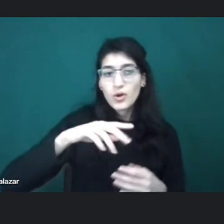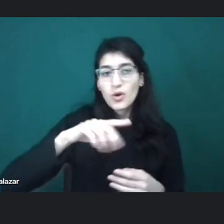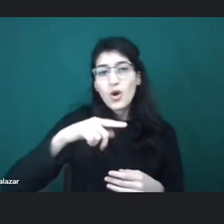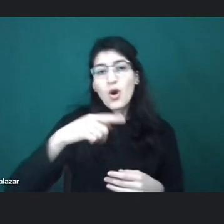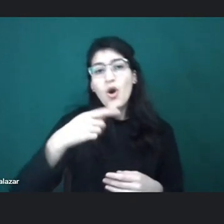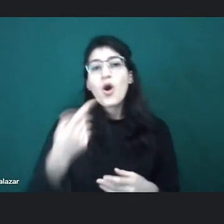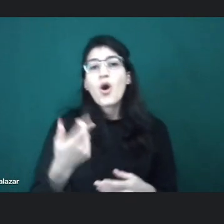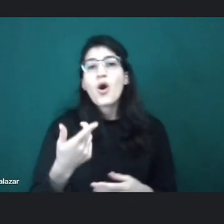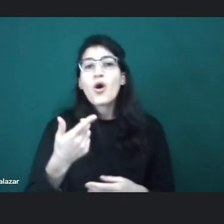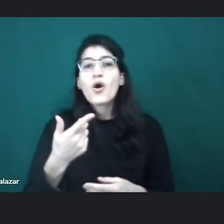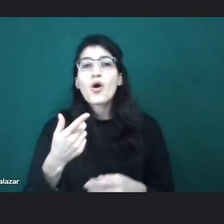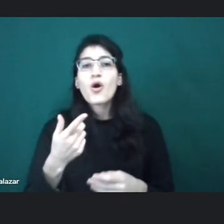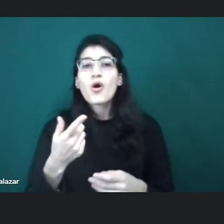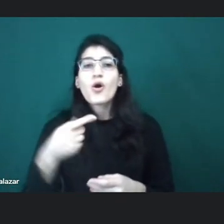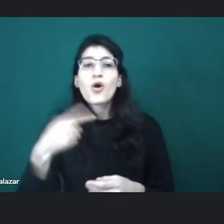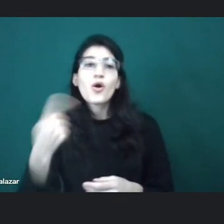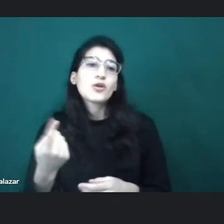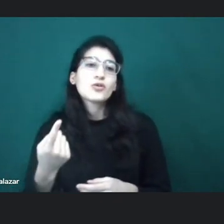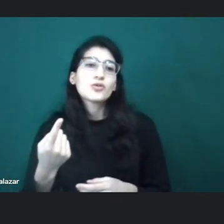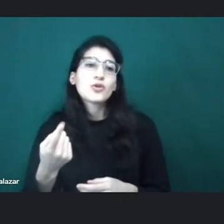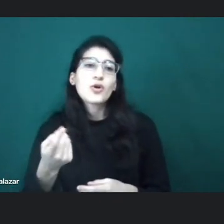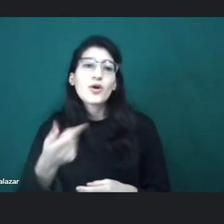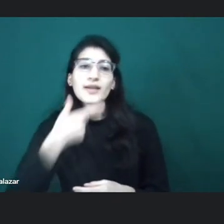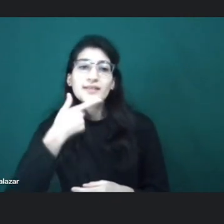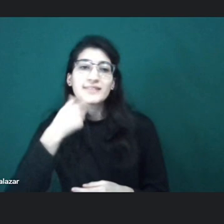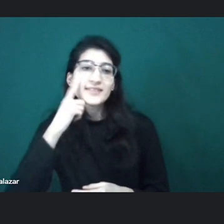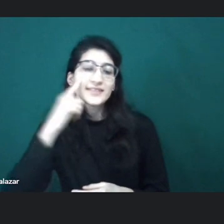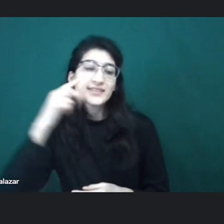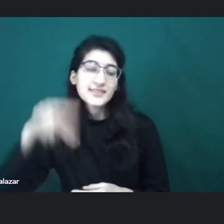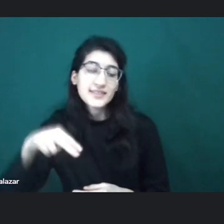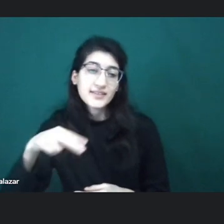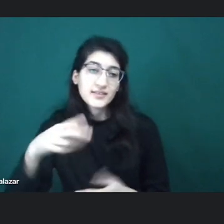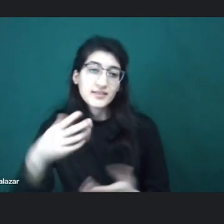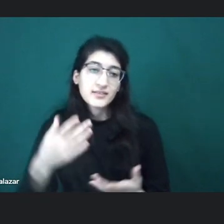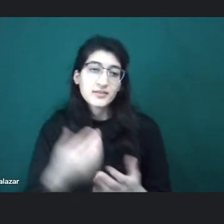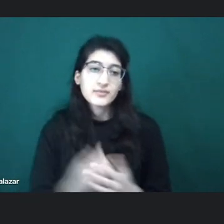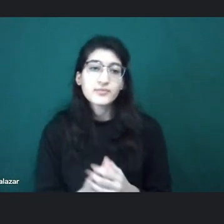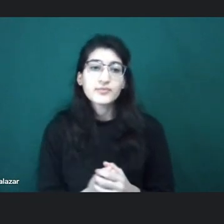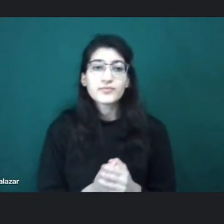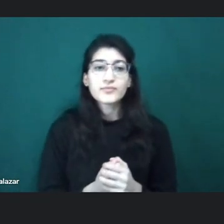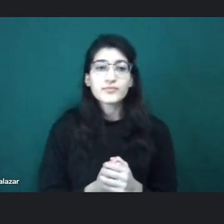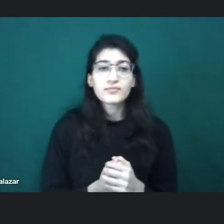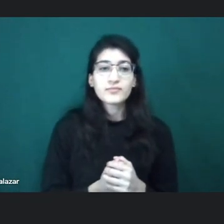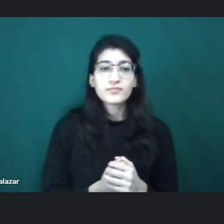Sin. Y si yo en vez de out tuviese in, within, ¿qué quería decir?